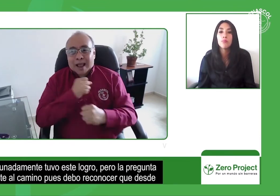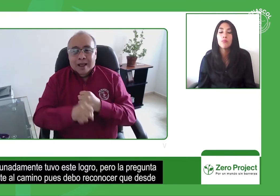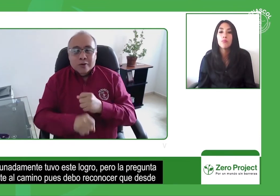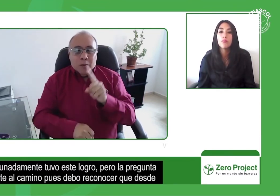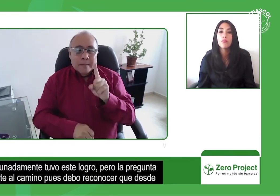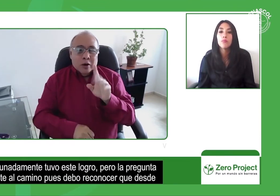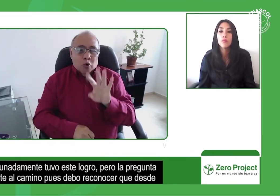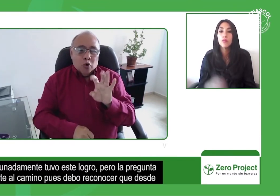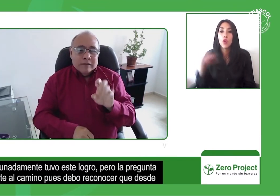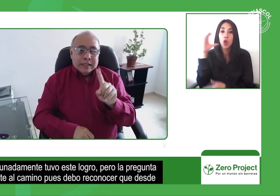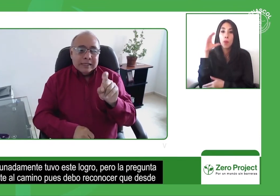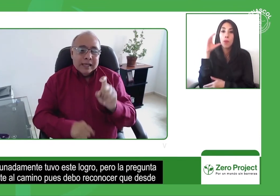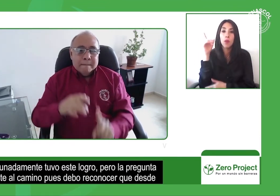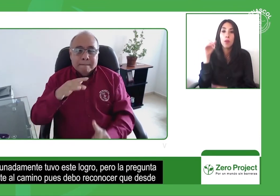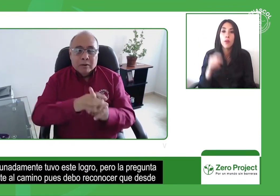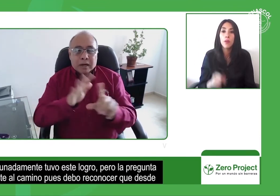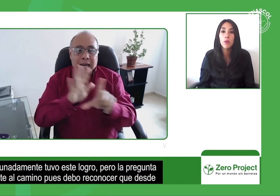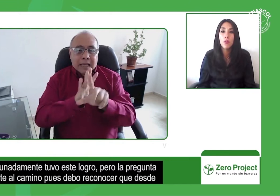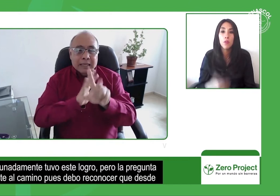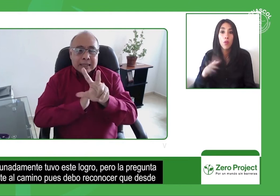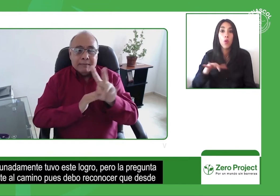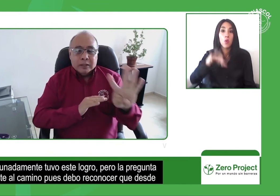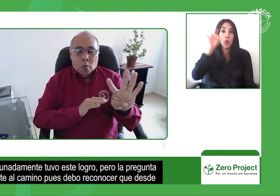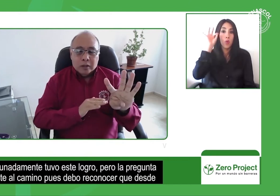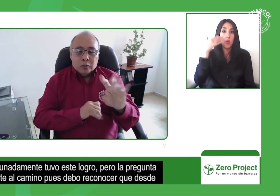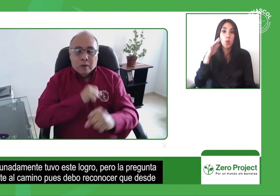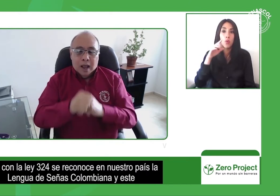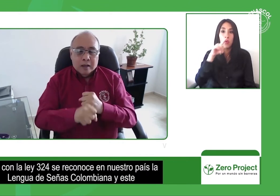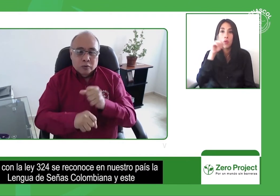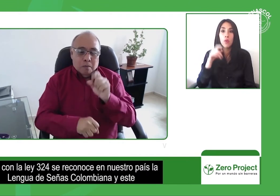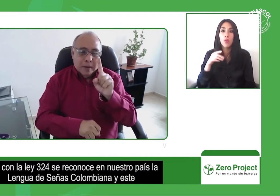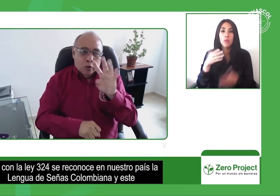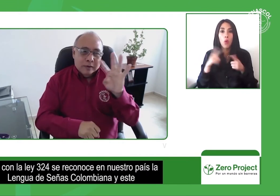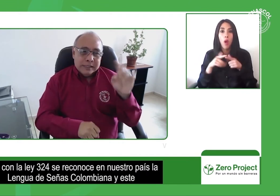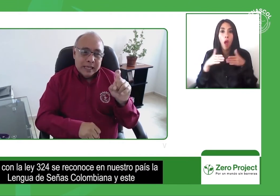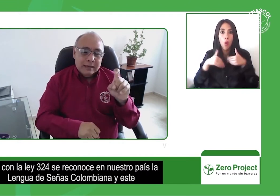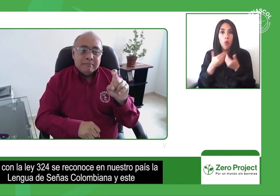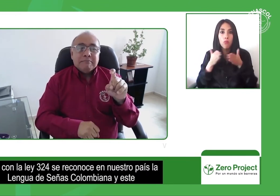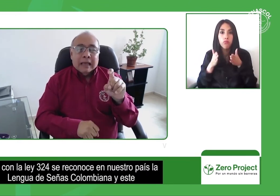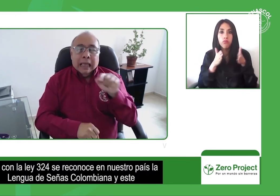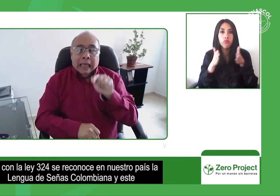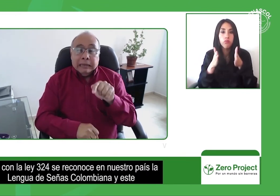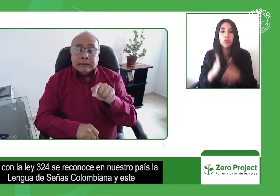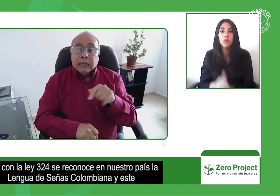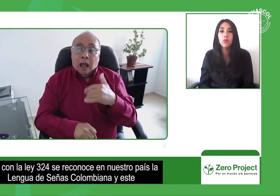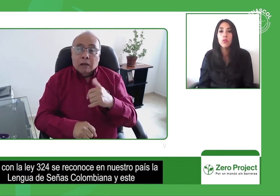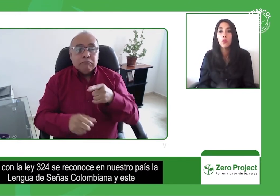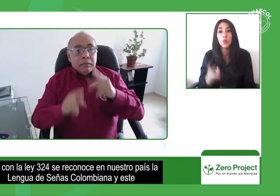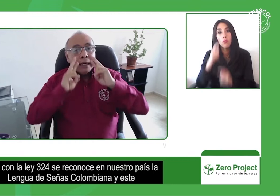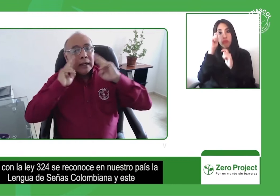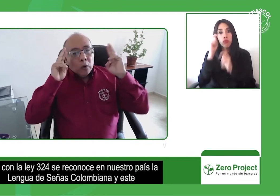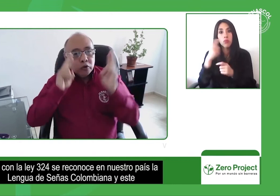la pregunta frente al camino, pues debo reconocer que desde 1996, con la Ley